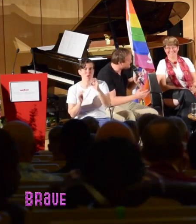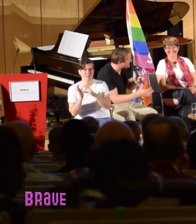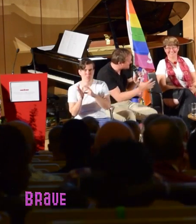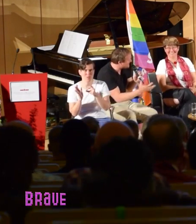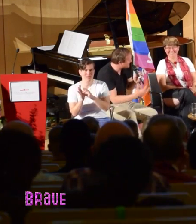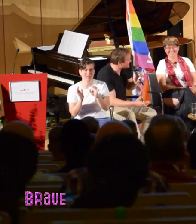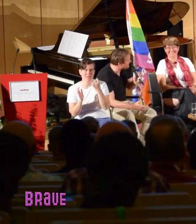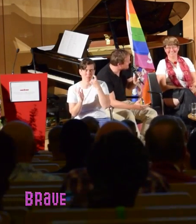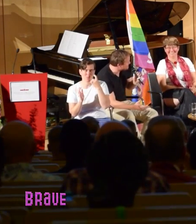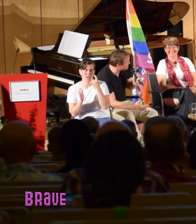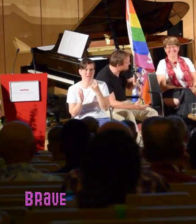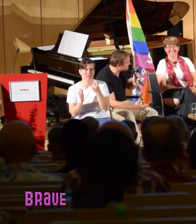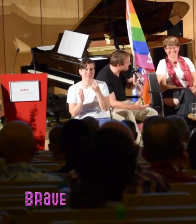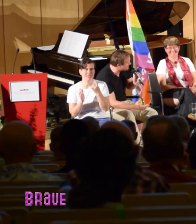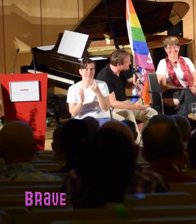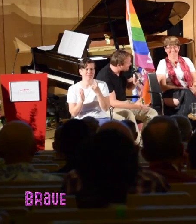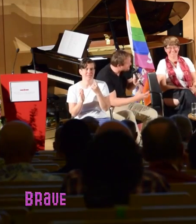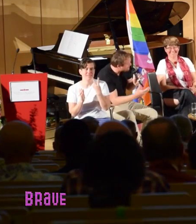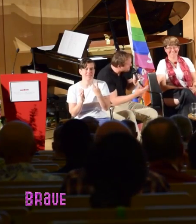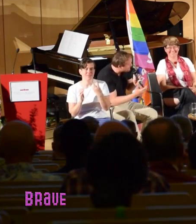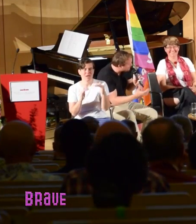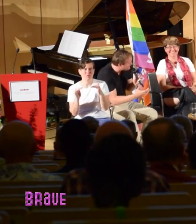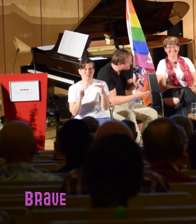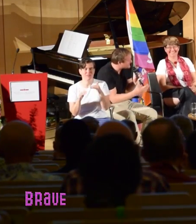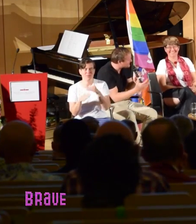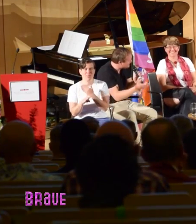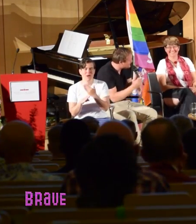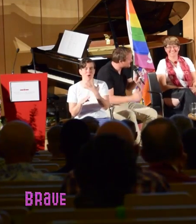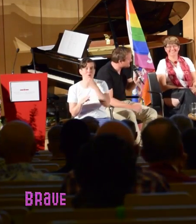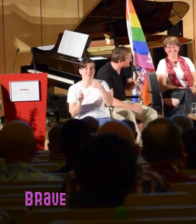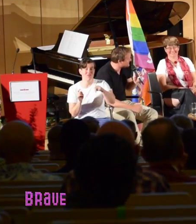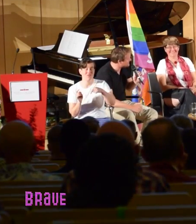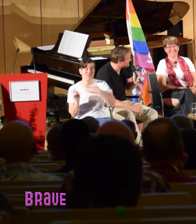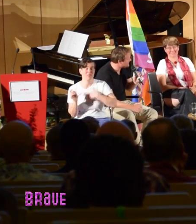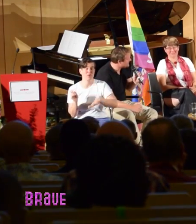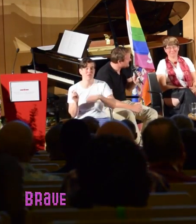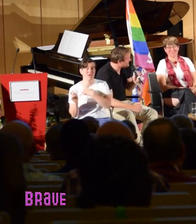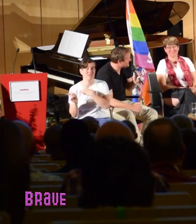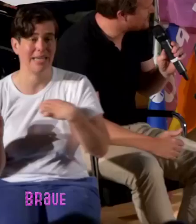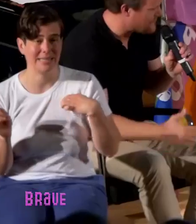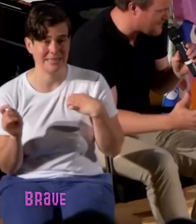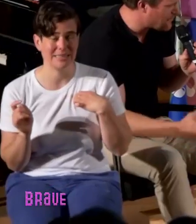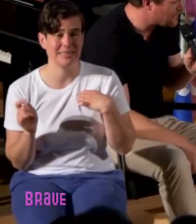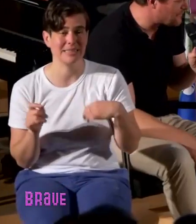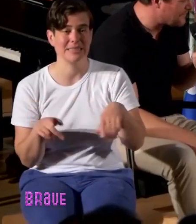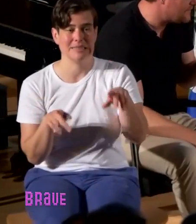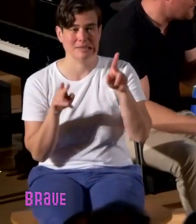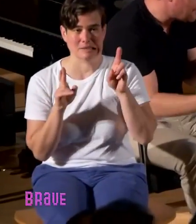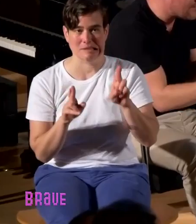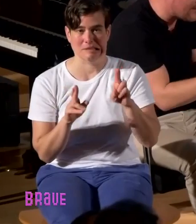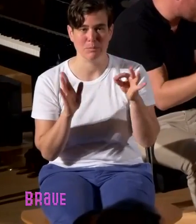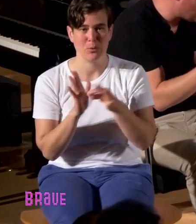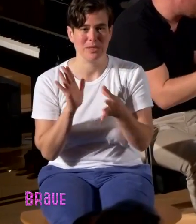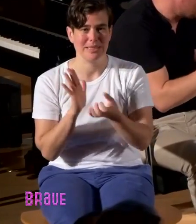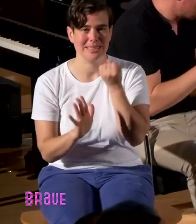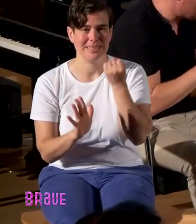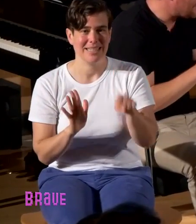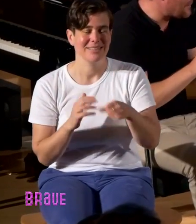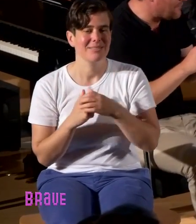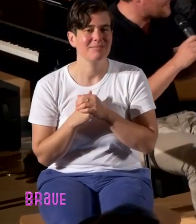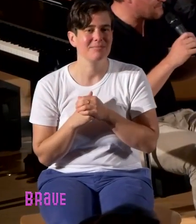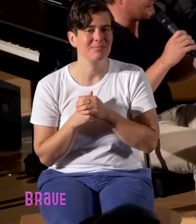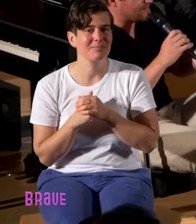momentan noch nach den ersten zwei Spielen stehen, hoffen wir, dass wir am Sonntag in Dresden mal einen Punkt holen. Übrigens, ja.